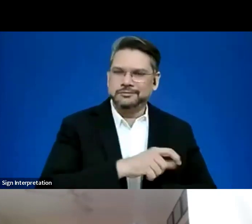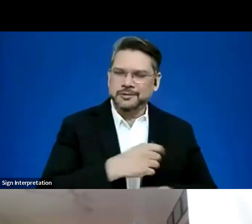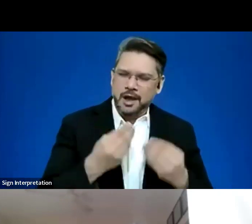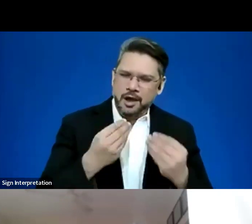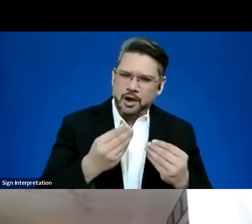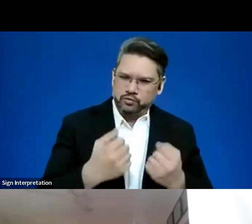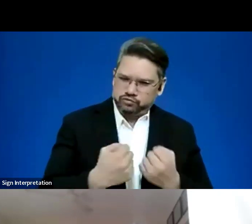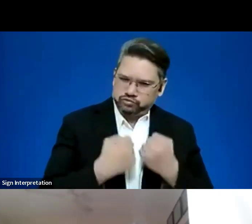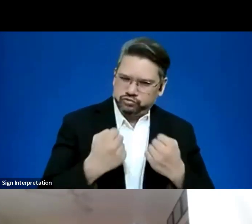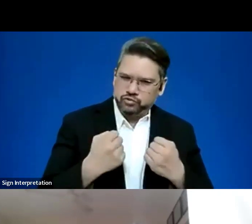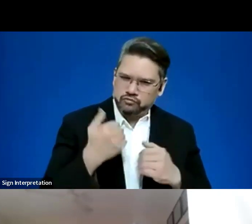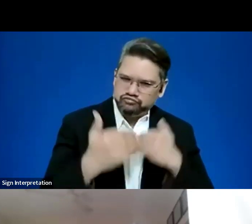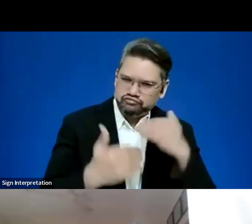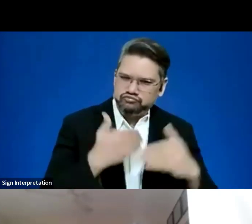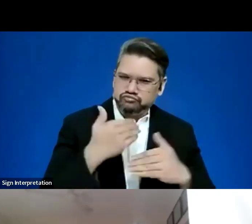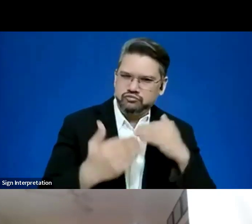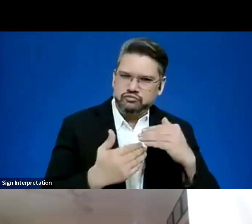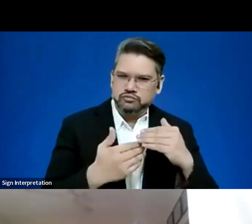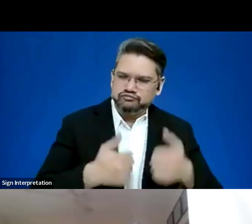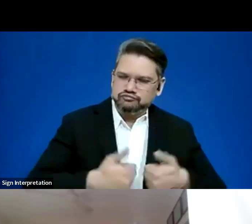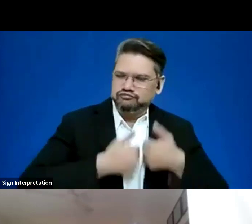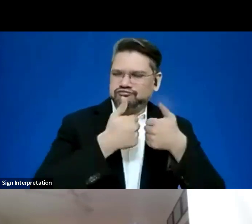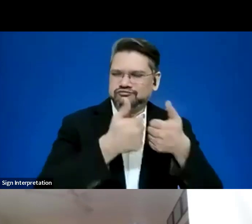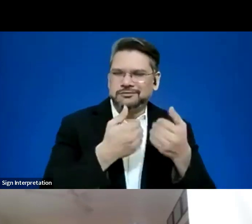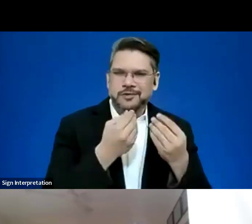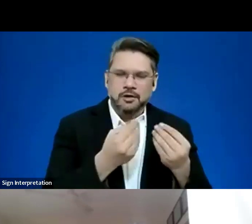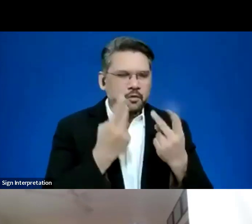来去为各位发声。